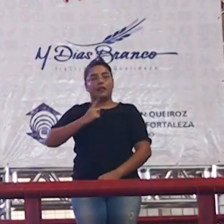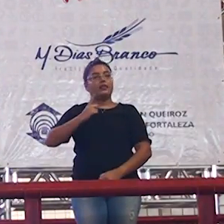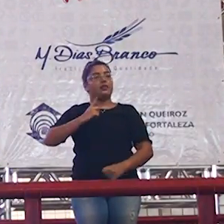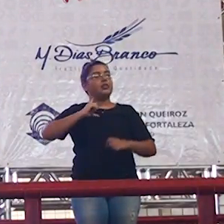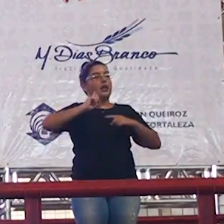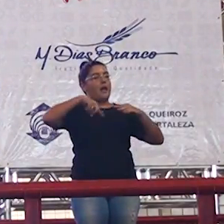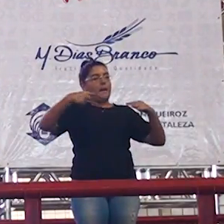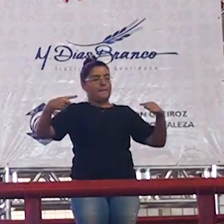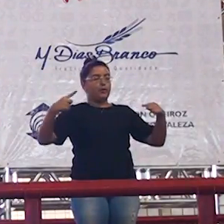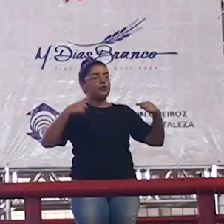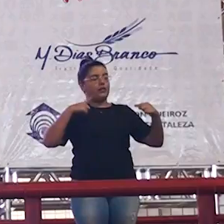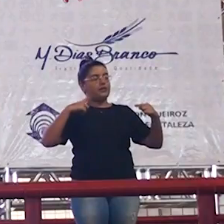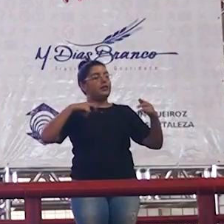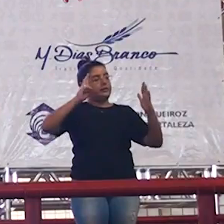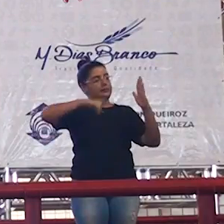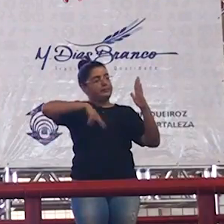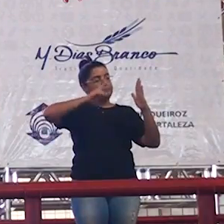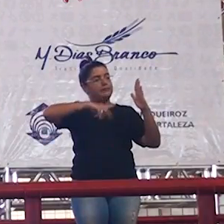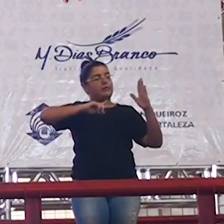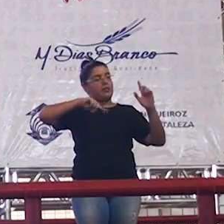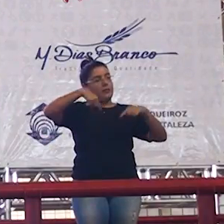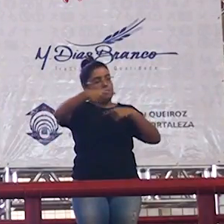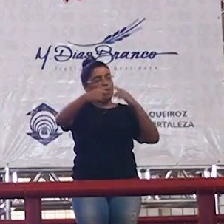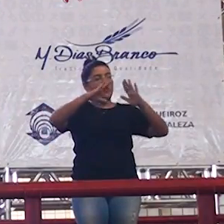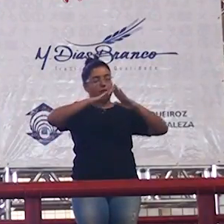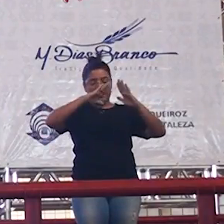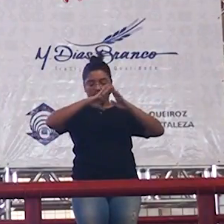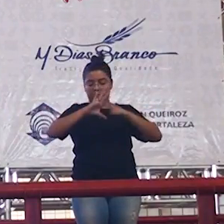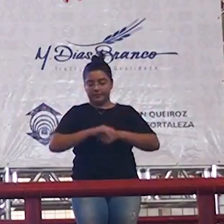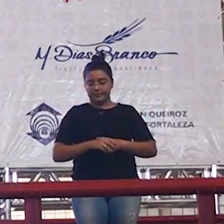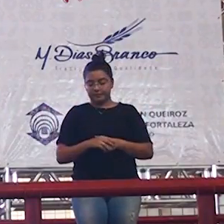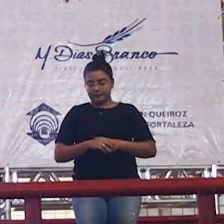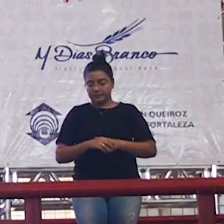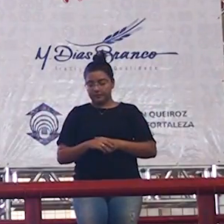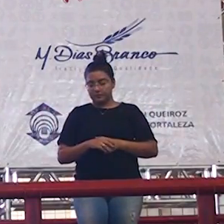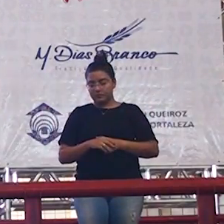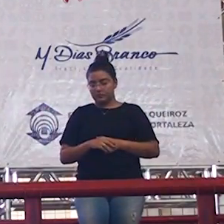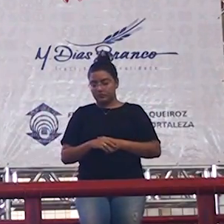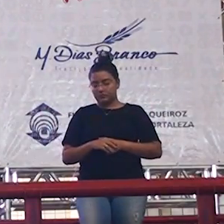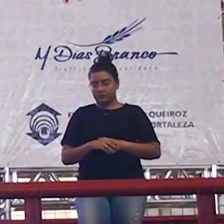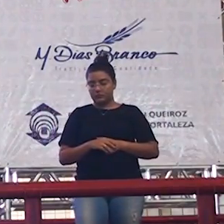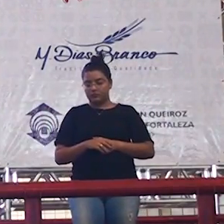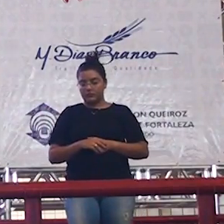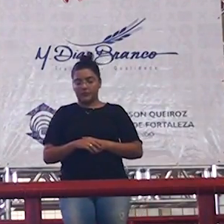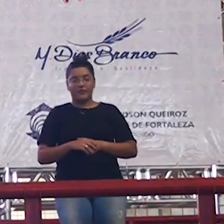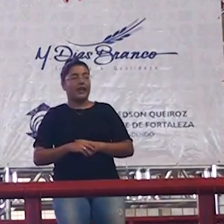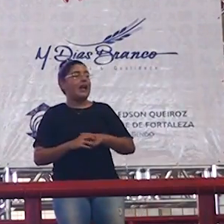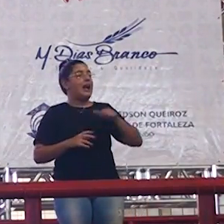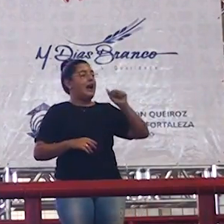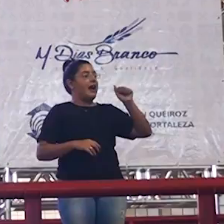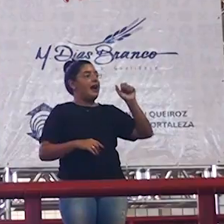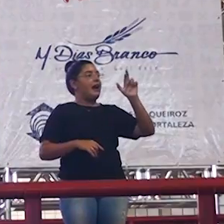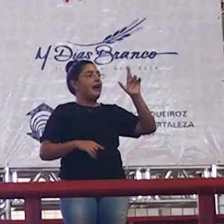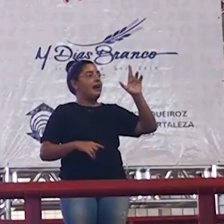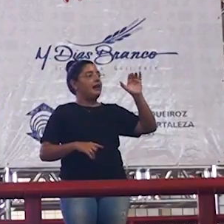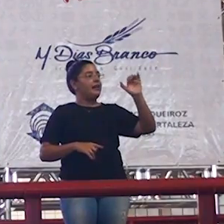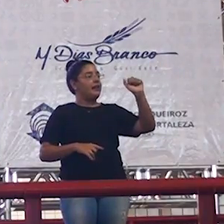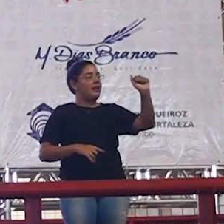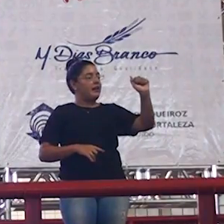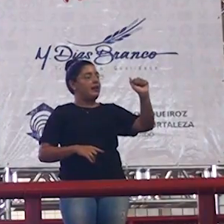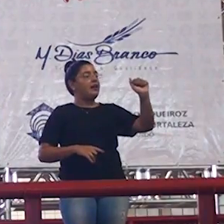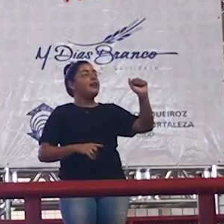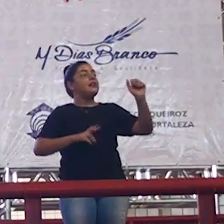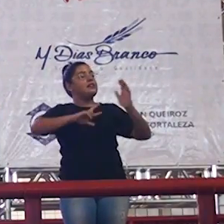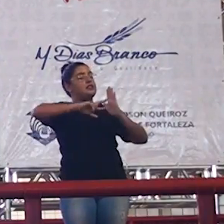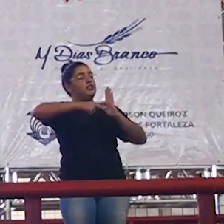vocês, tá certo? E a área do círculo é πr ao quadrado.